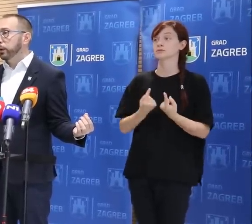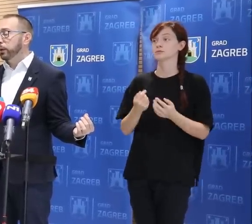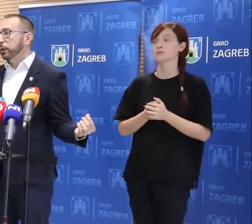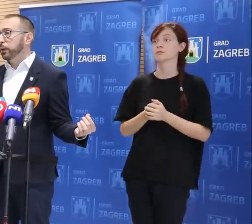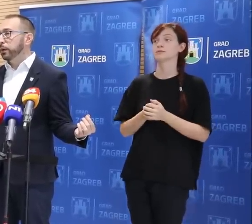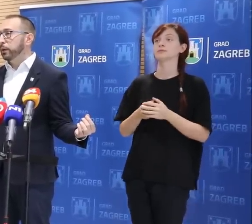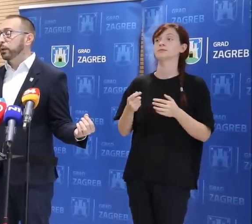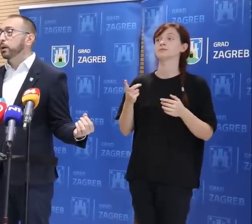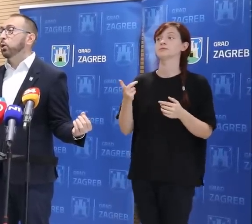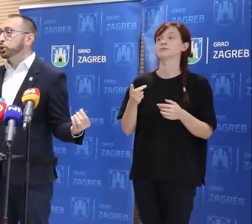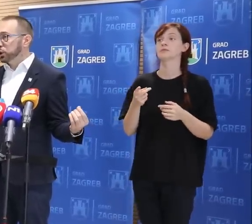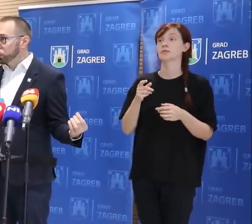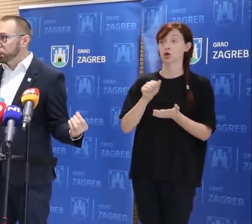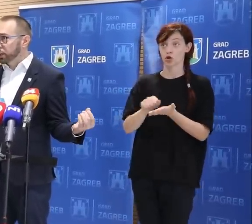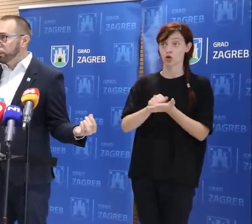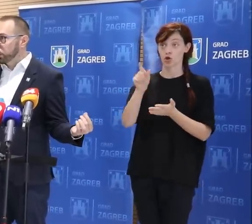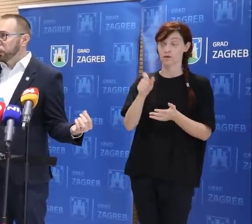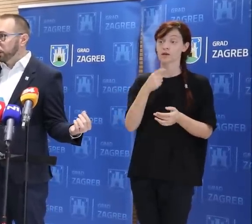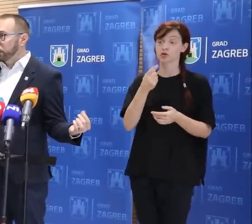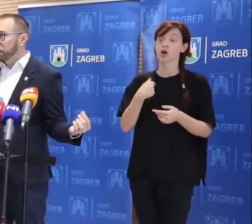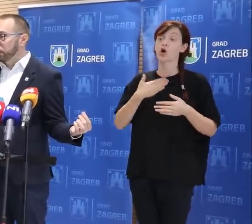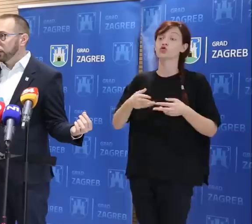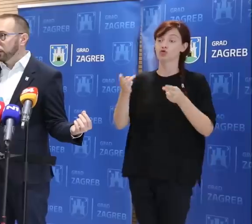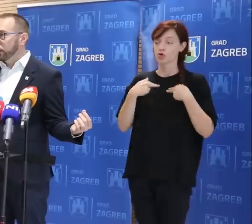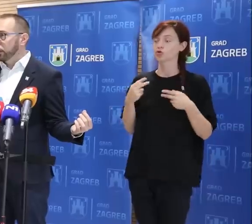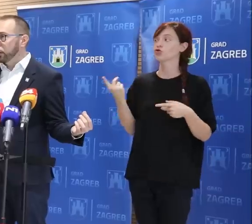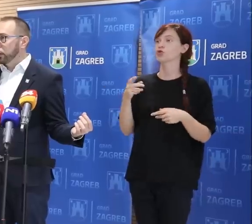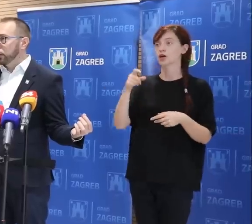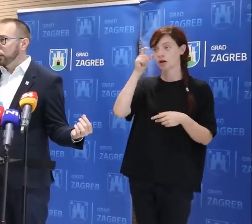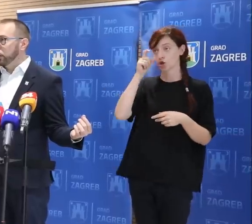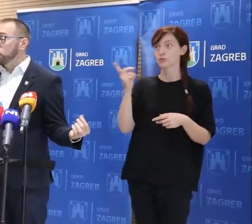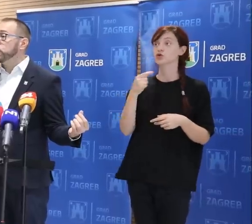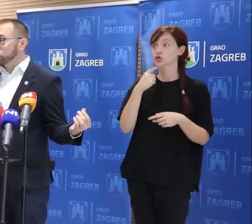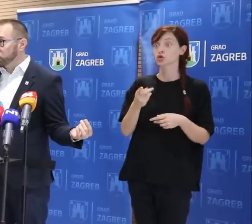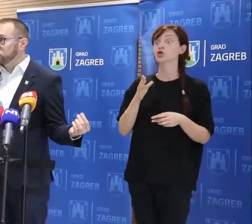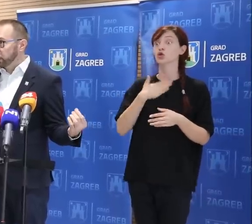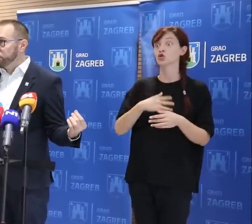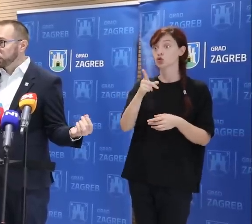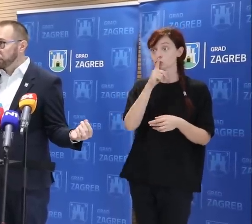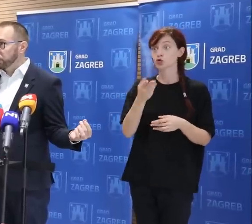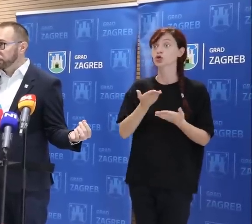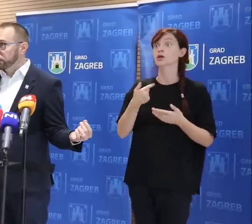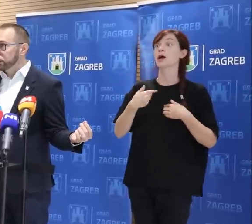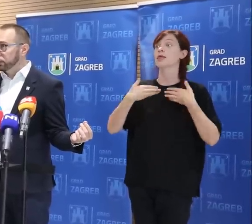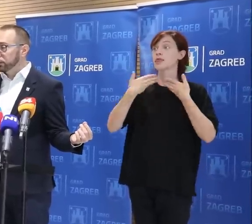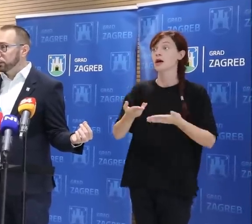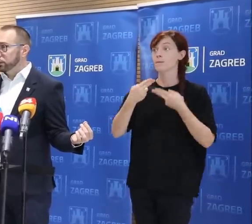odgovore koje smo postavili pitanje. Hoćete šuti dok dajem odgovor? Čekam odgovor. Hoćete šuti dok dajem odgovor?